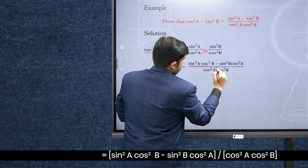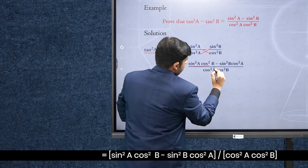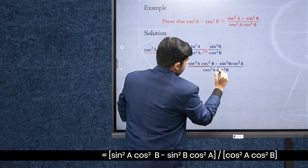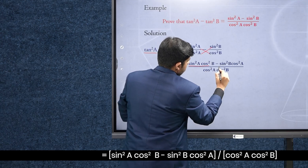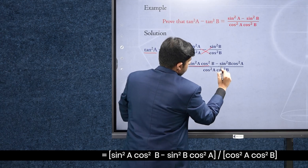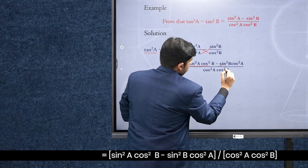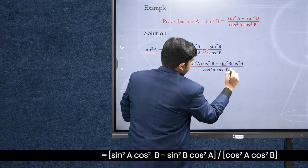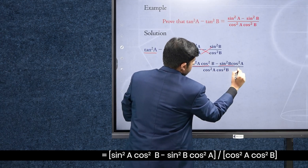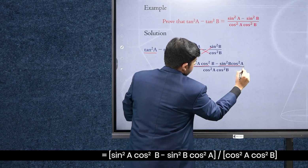2o cos 2b।